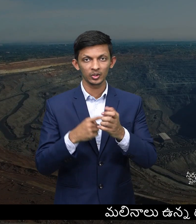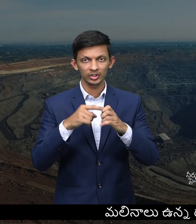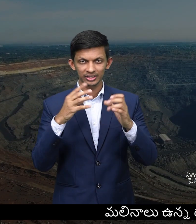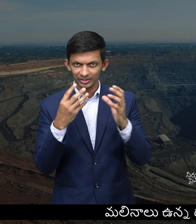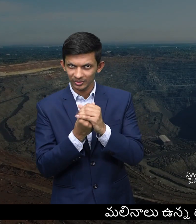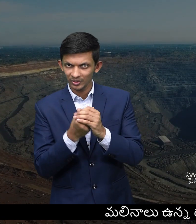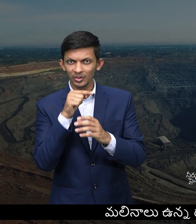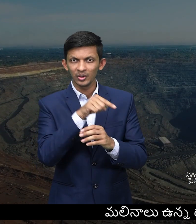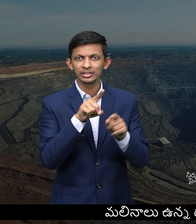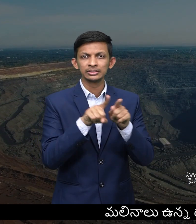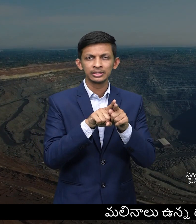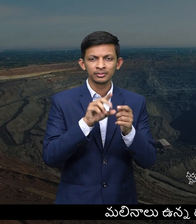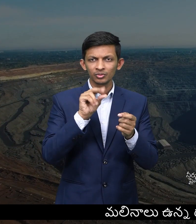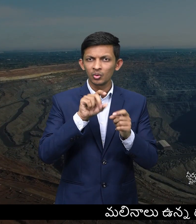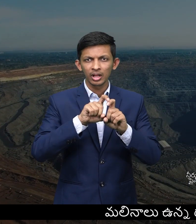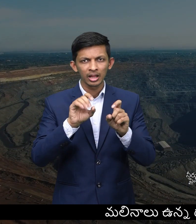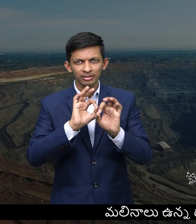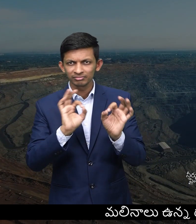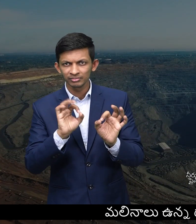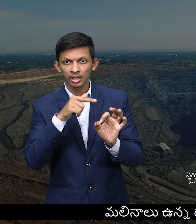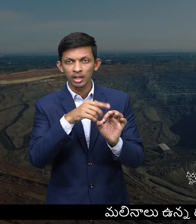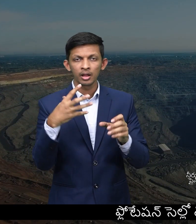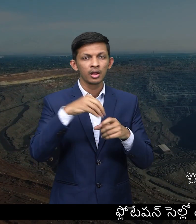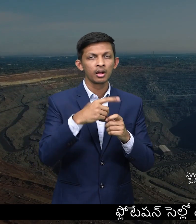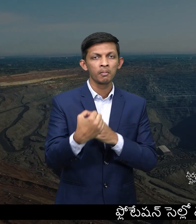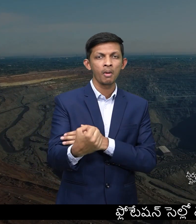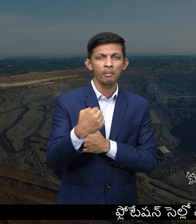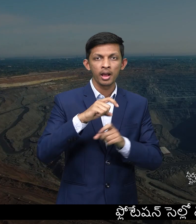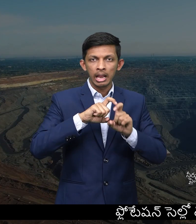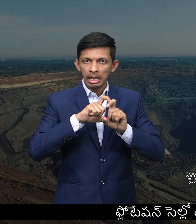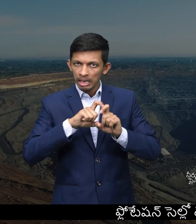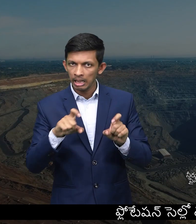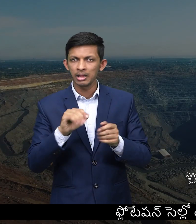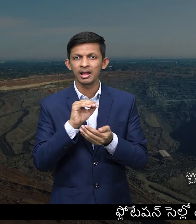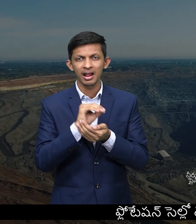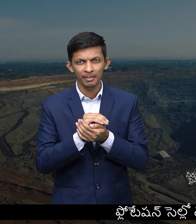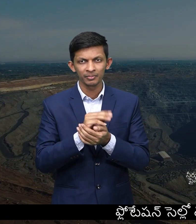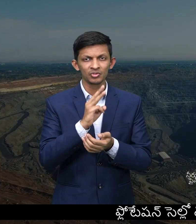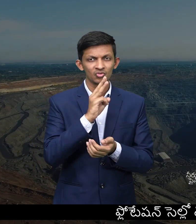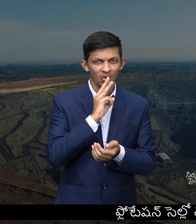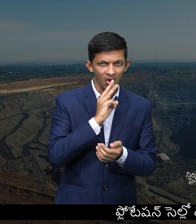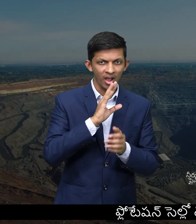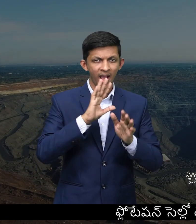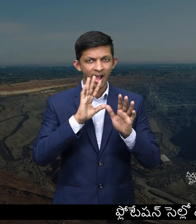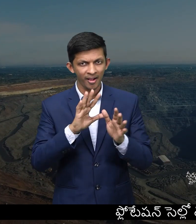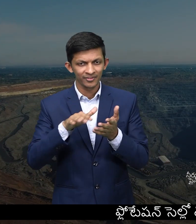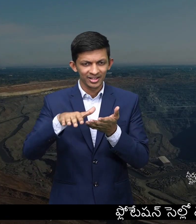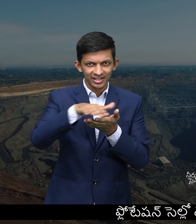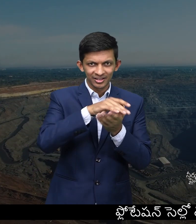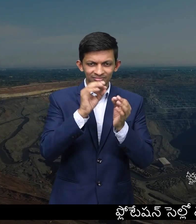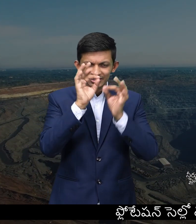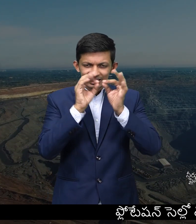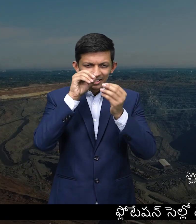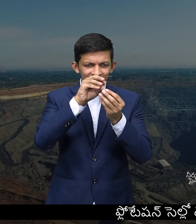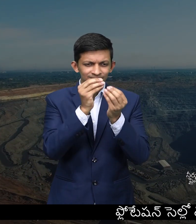మలినాలు ఉన్న ధాతువును మెత్తగా పొడిచేసి ఫ్లోటేషన్ సెల్లో తీసిన నీటిలో ఉంచుతారు.